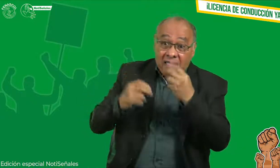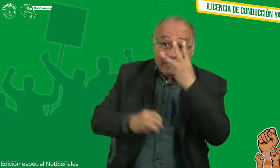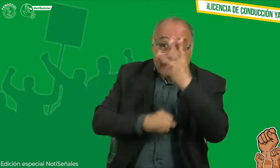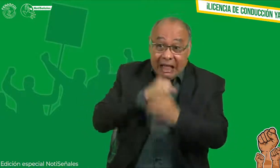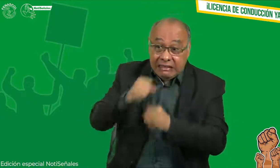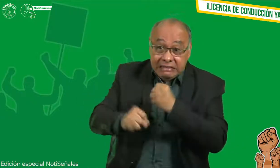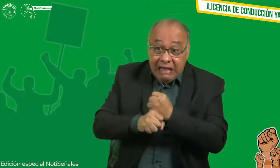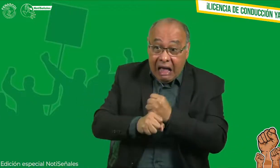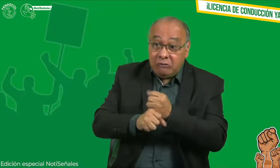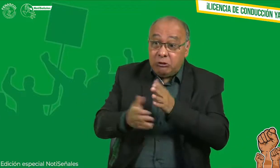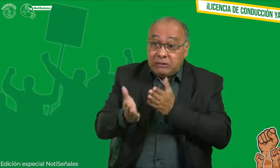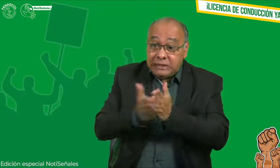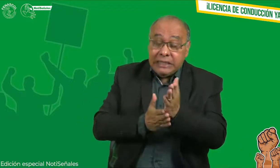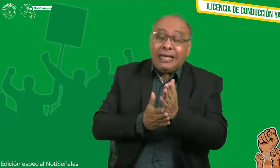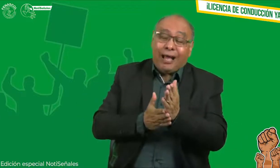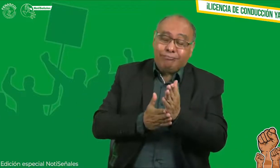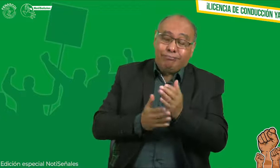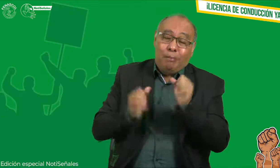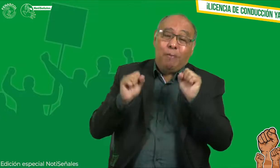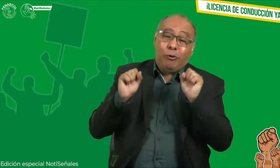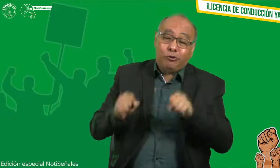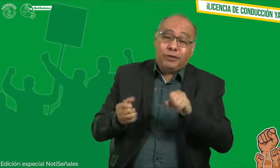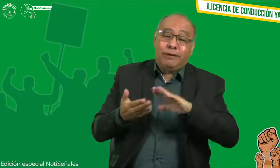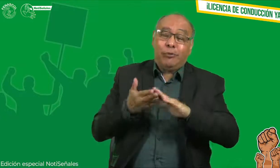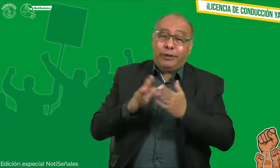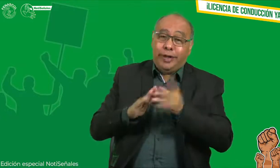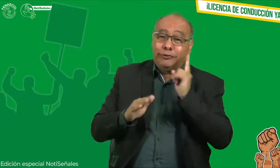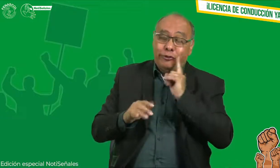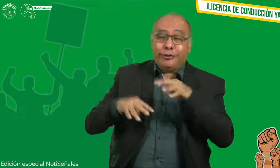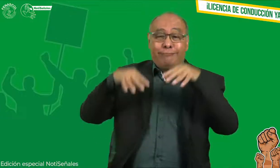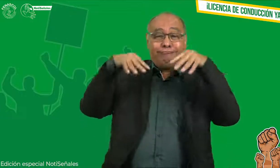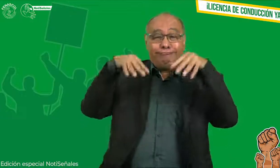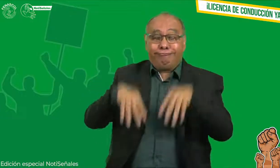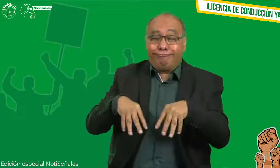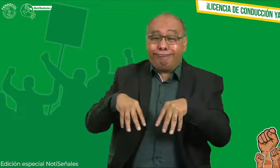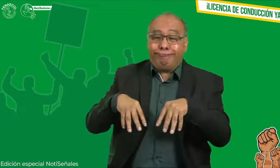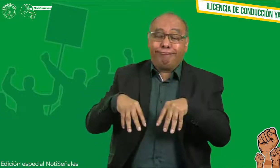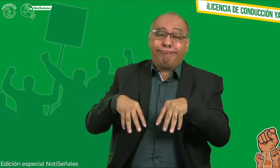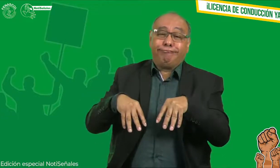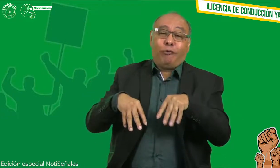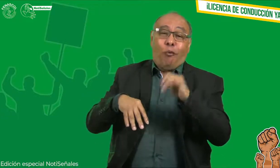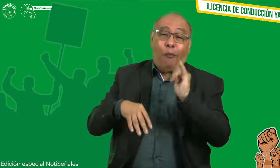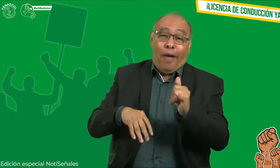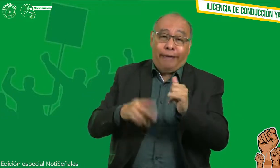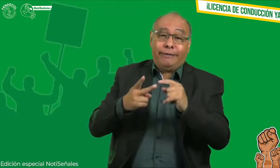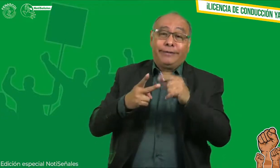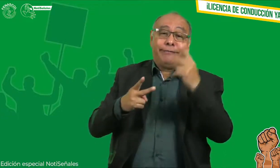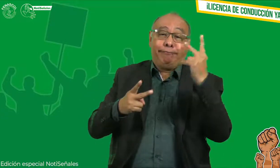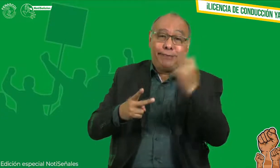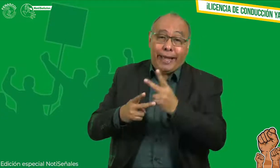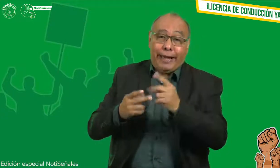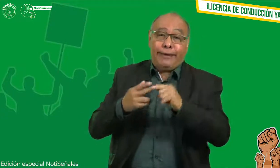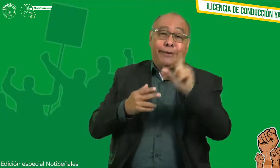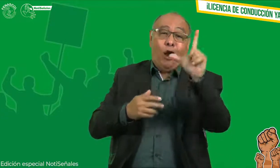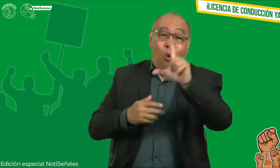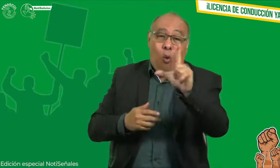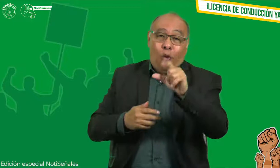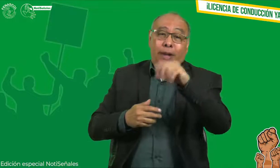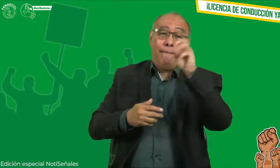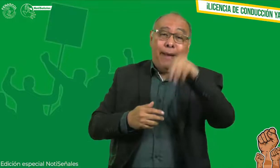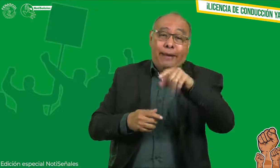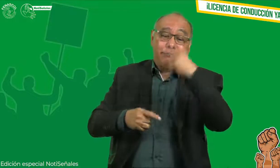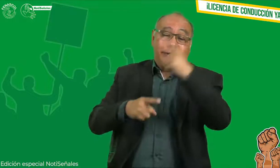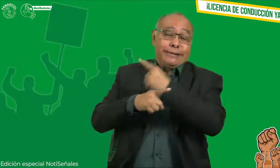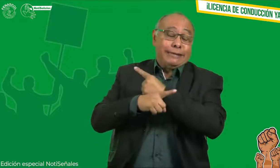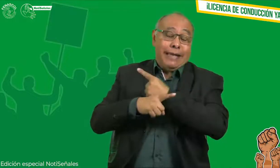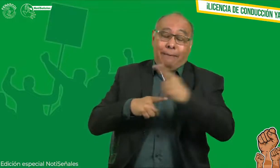será para mostrar que necesitamos un cronograma claro frente a las acciones que vienen de ahora en adelante. Si este